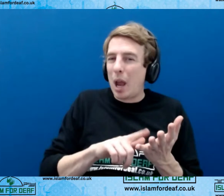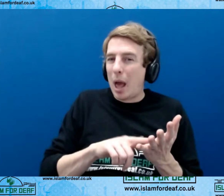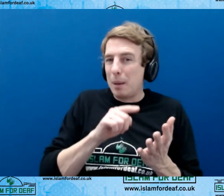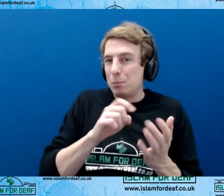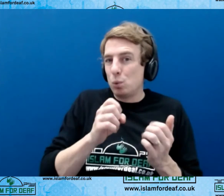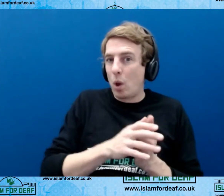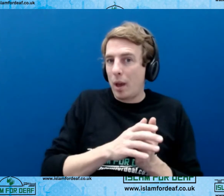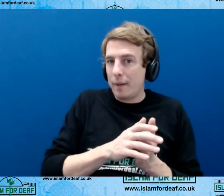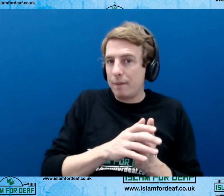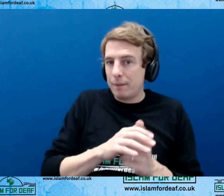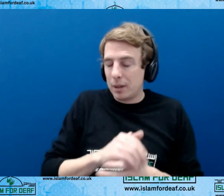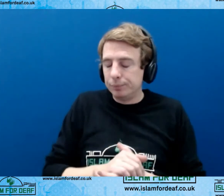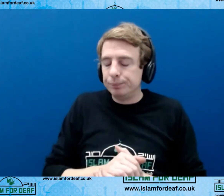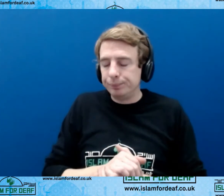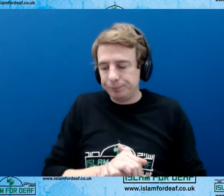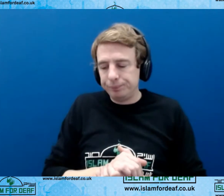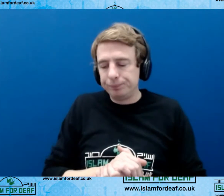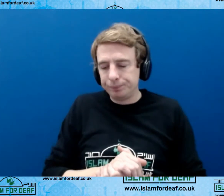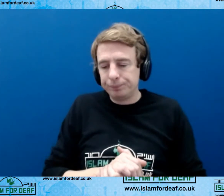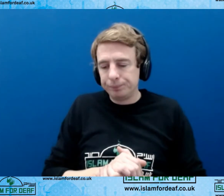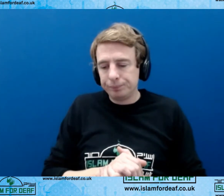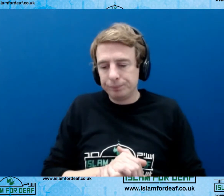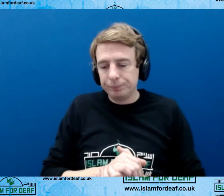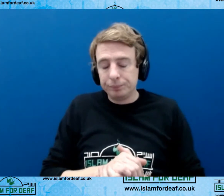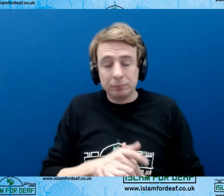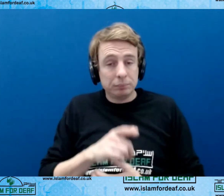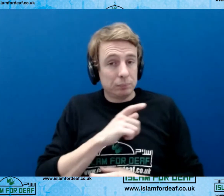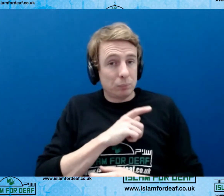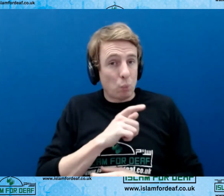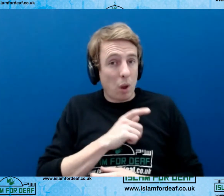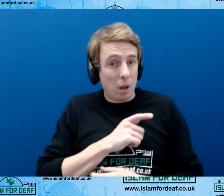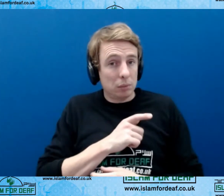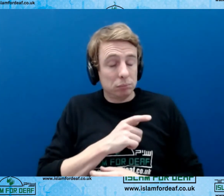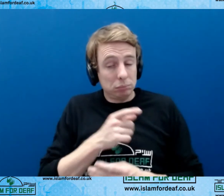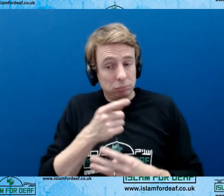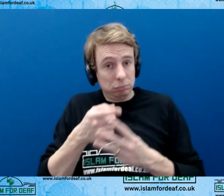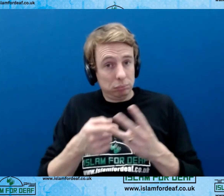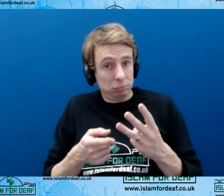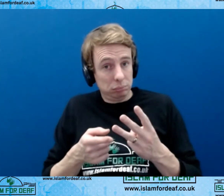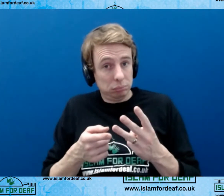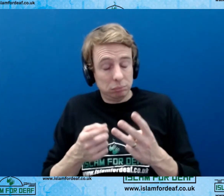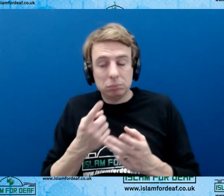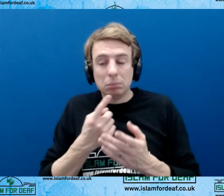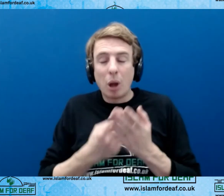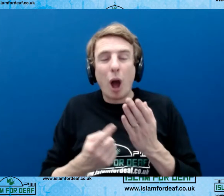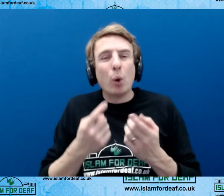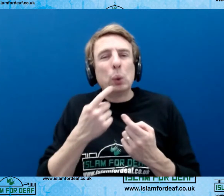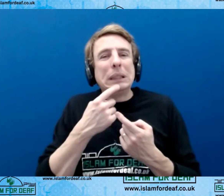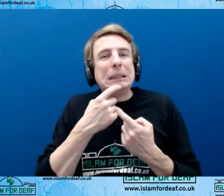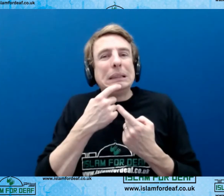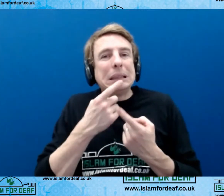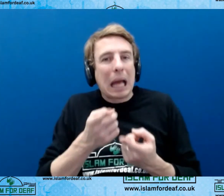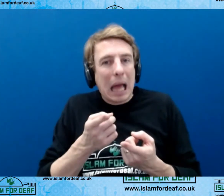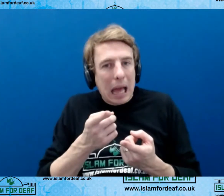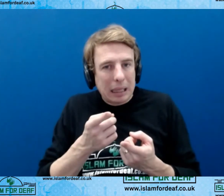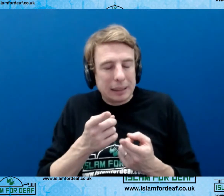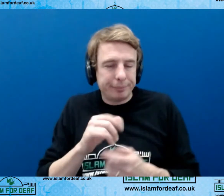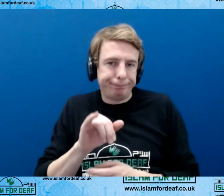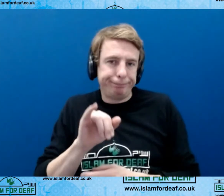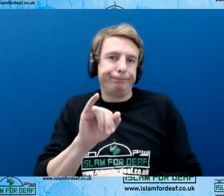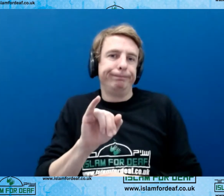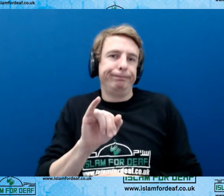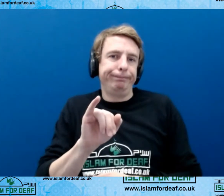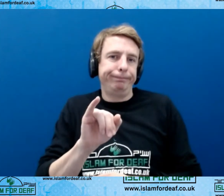Because these are individuals that are not mentioned except in a bad way. بخلاف النبي عليه الصلاة والسلام